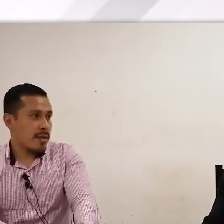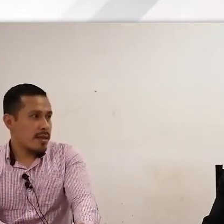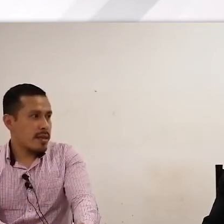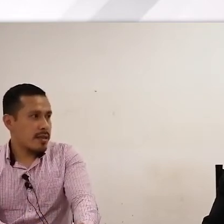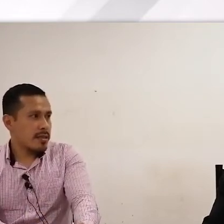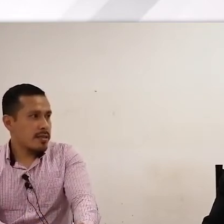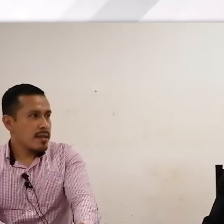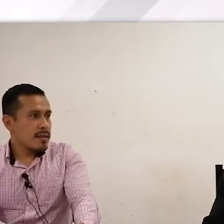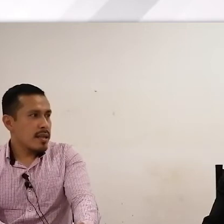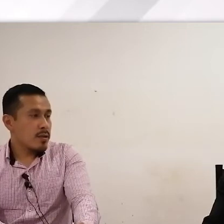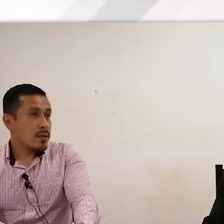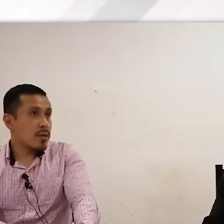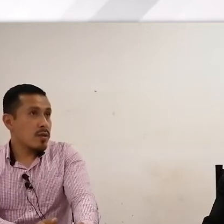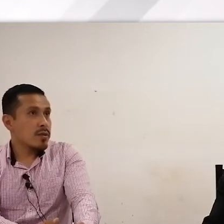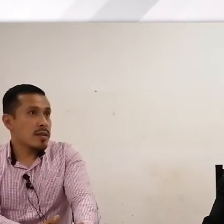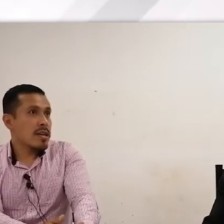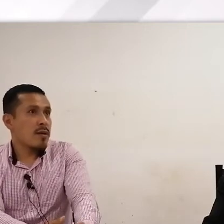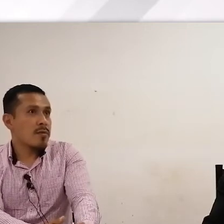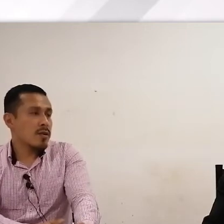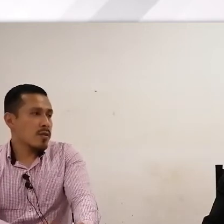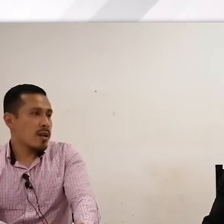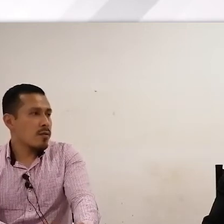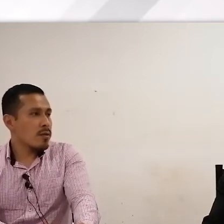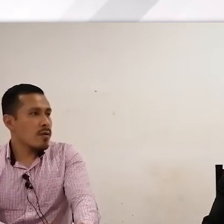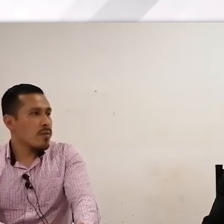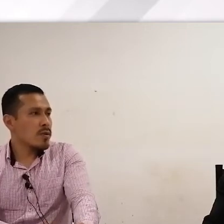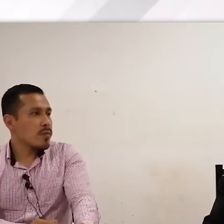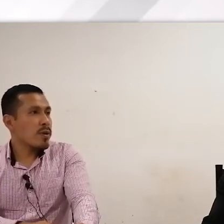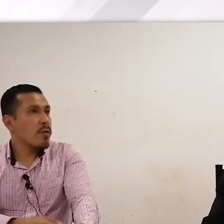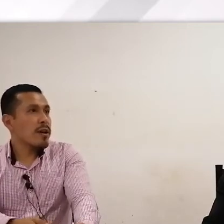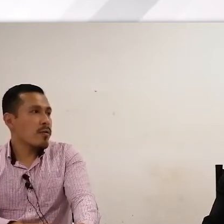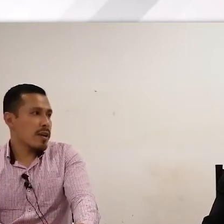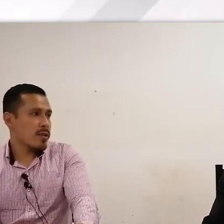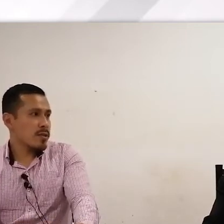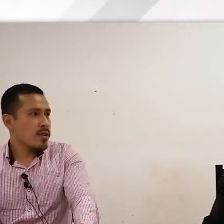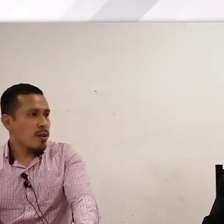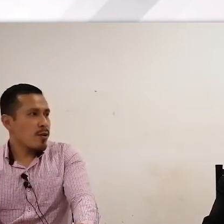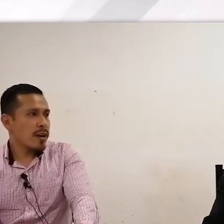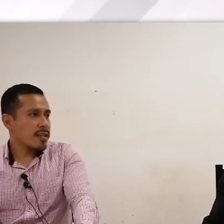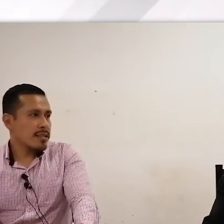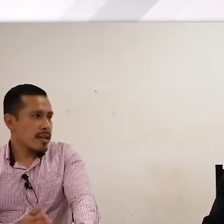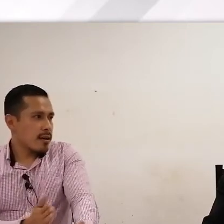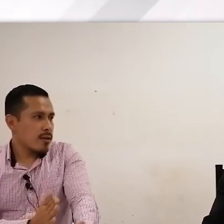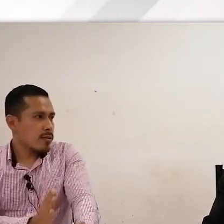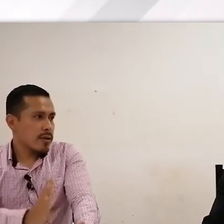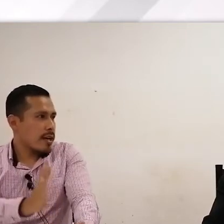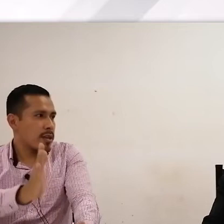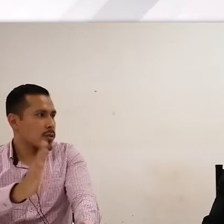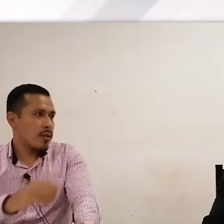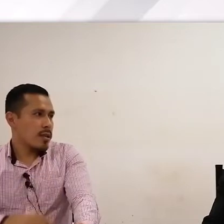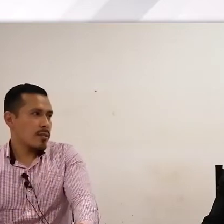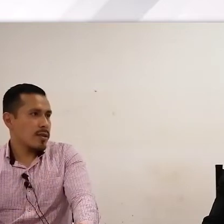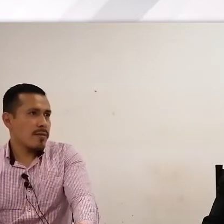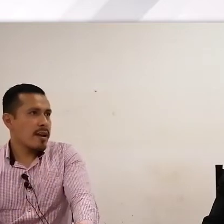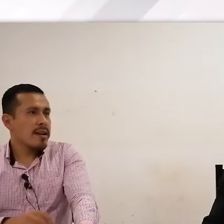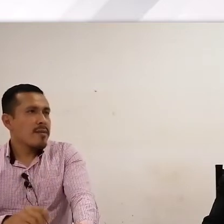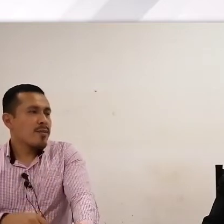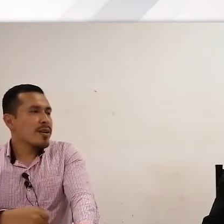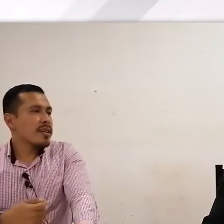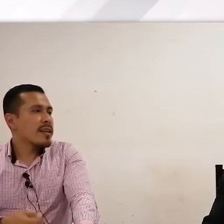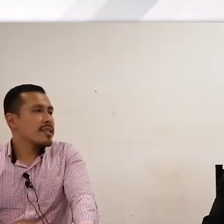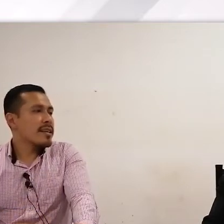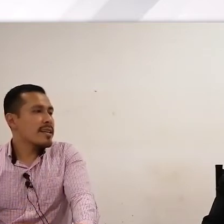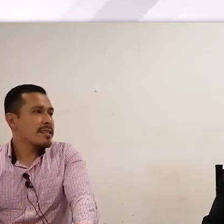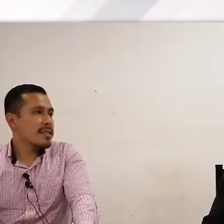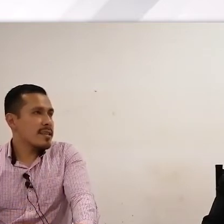ser dependientes de nosotros y aún no son autónomos, pero cuando ellos logran serlo, ellos solitos se van